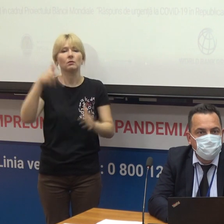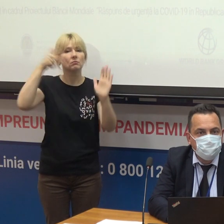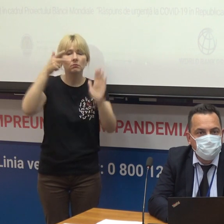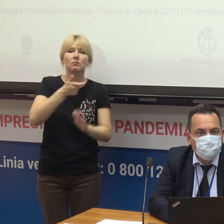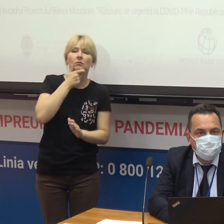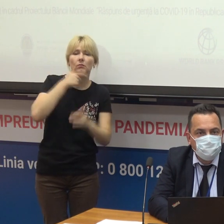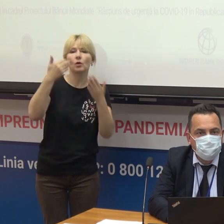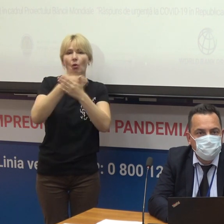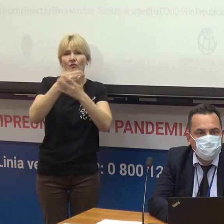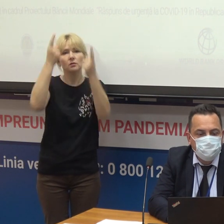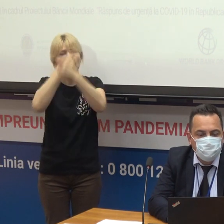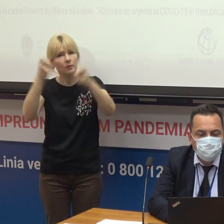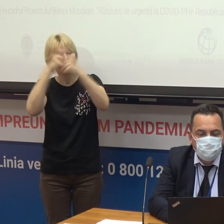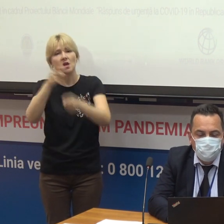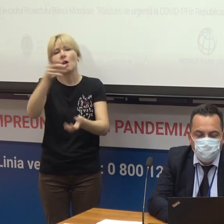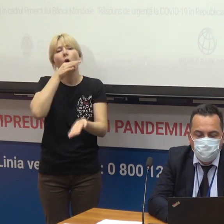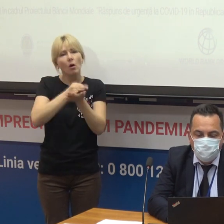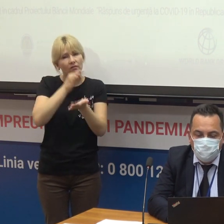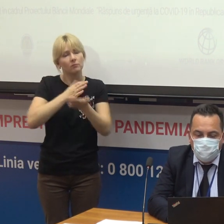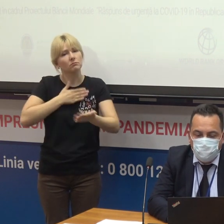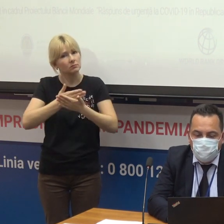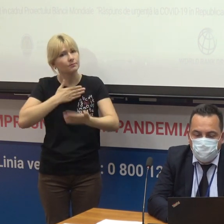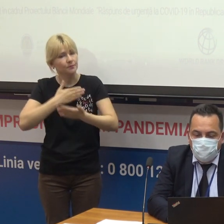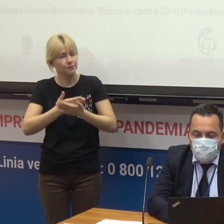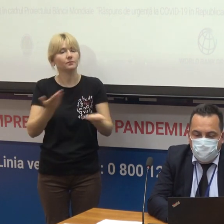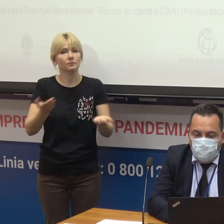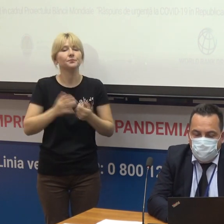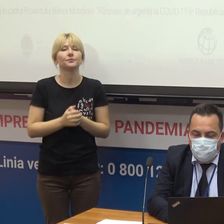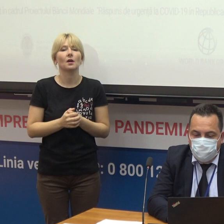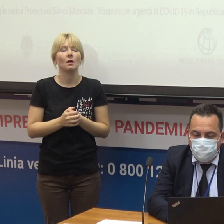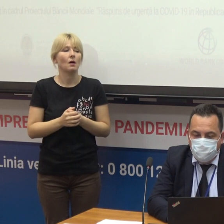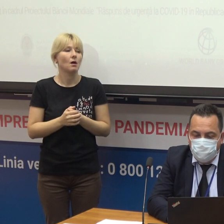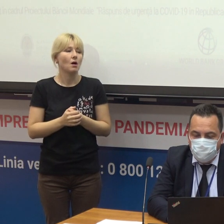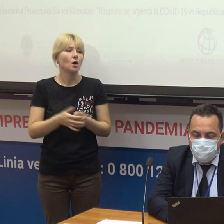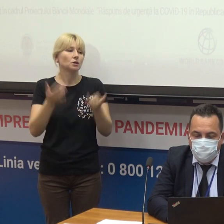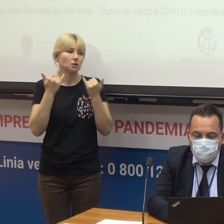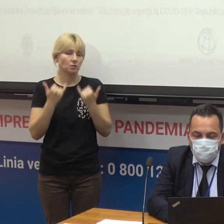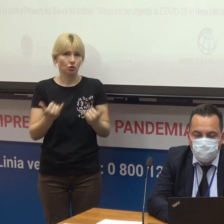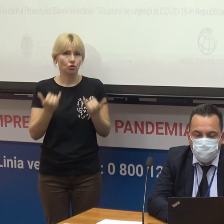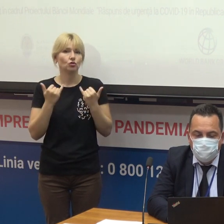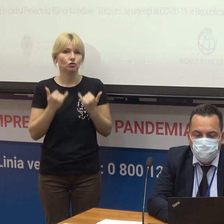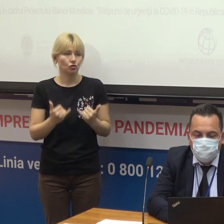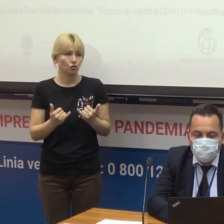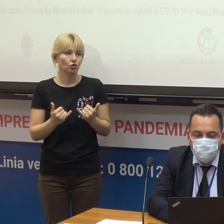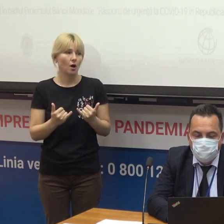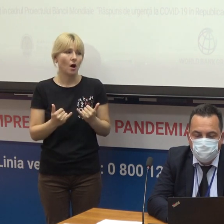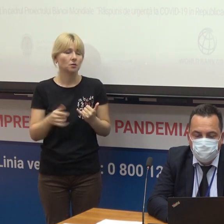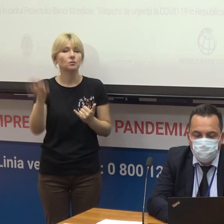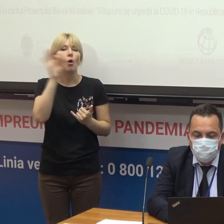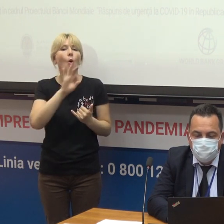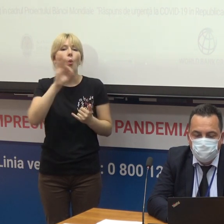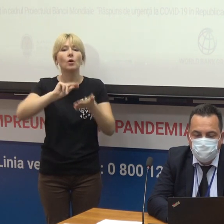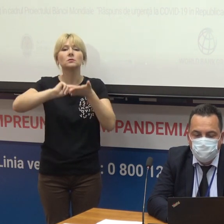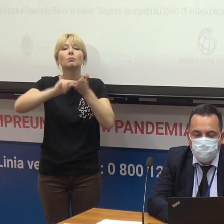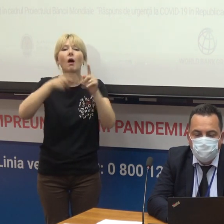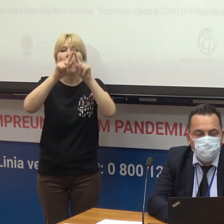și responsabile în acest sens. Acum, referitor la